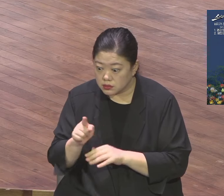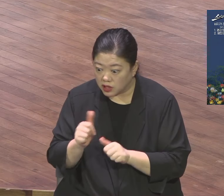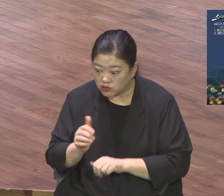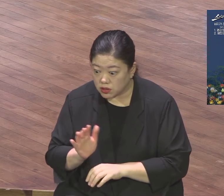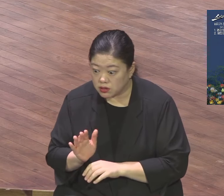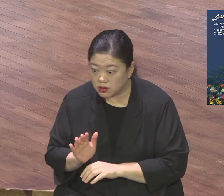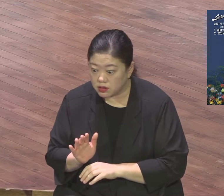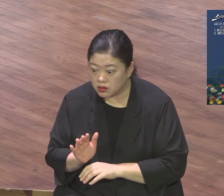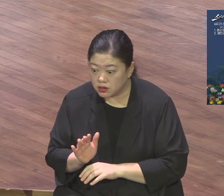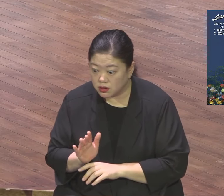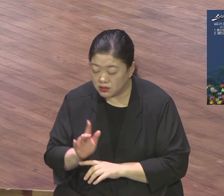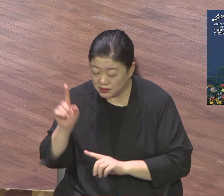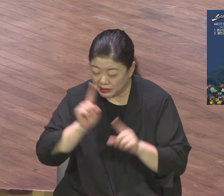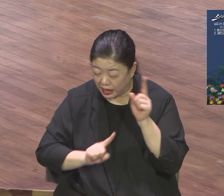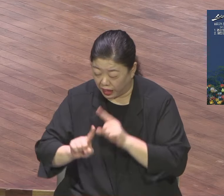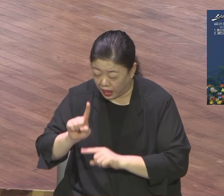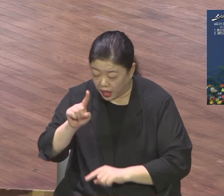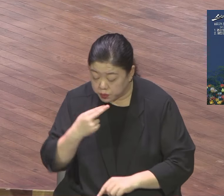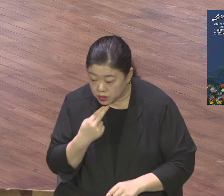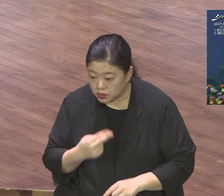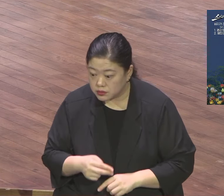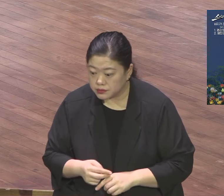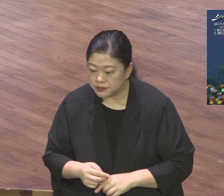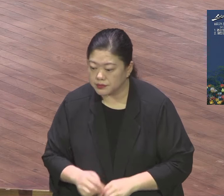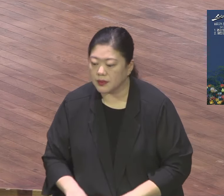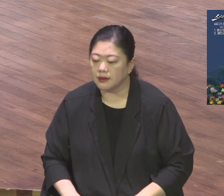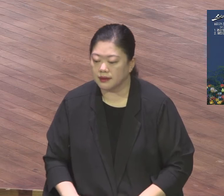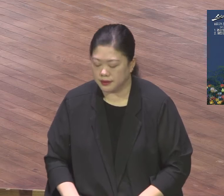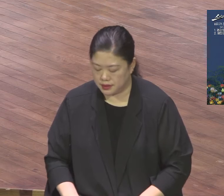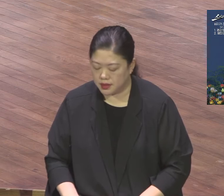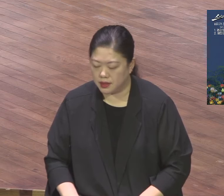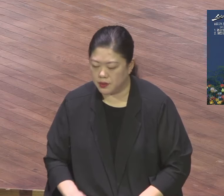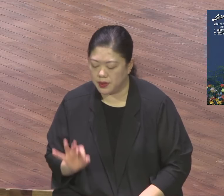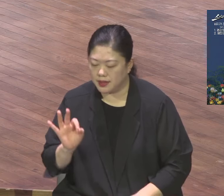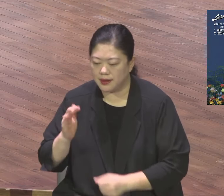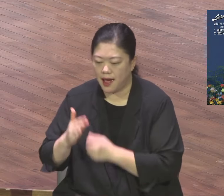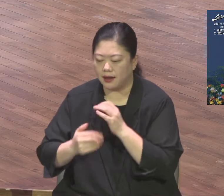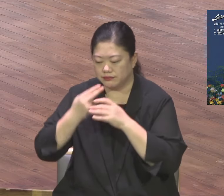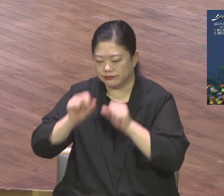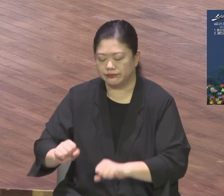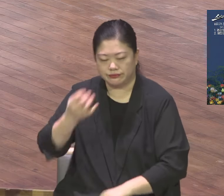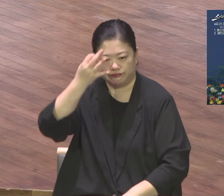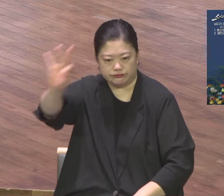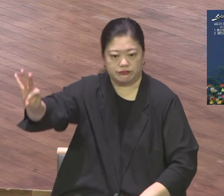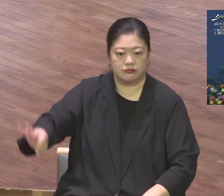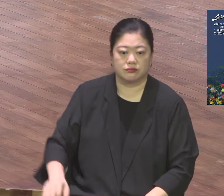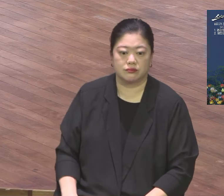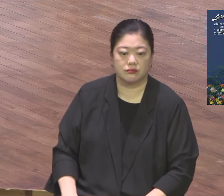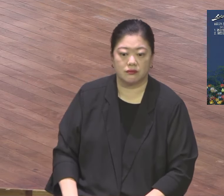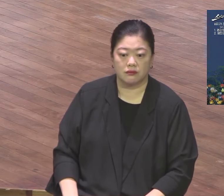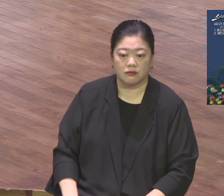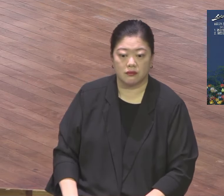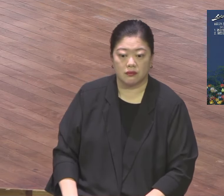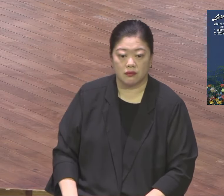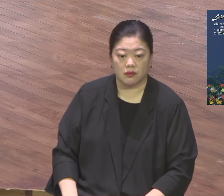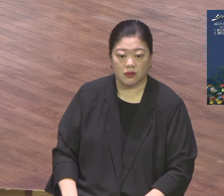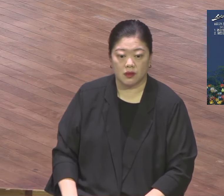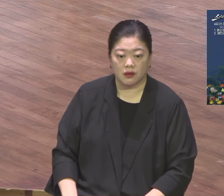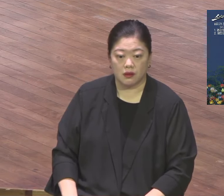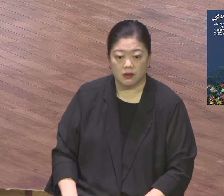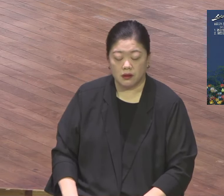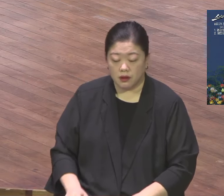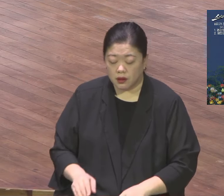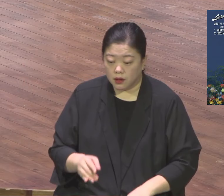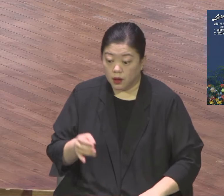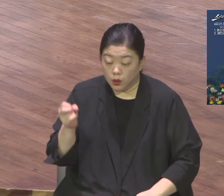이미 들어가니 이미 그리스도가 계셔. 같이 야, 새 사람을 던지는데, 저 새 놈을 던지는데